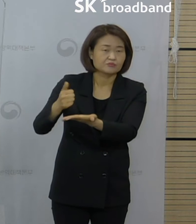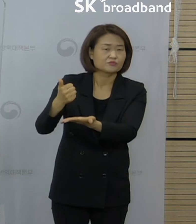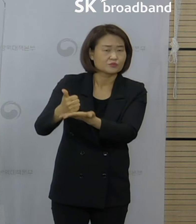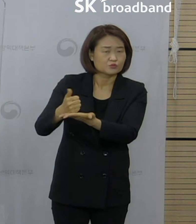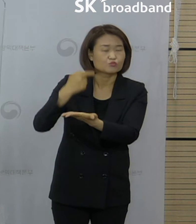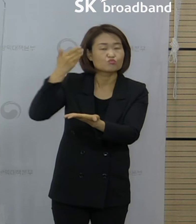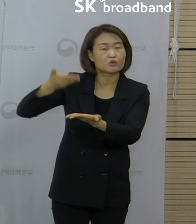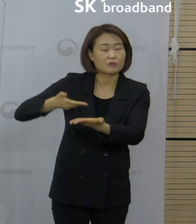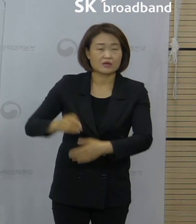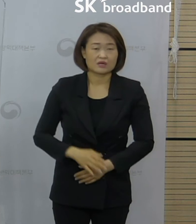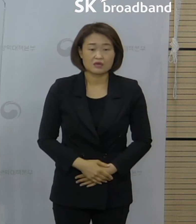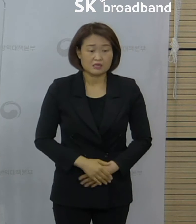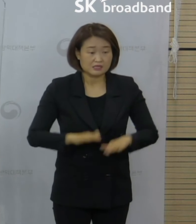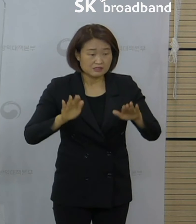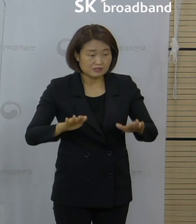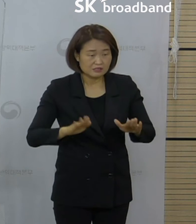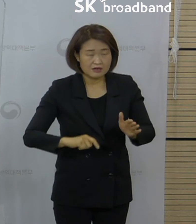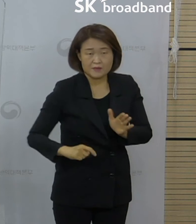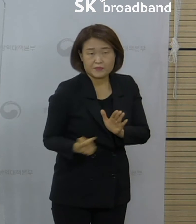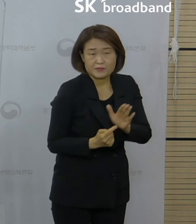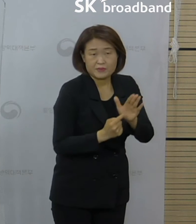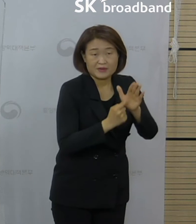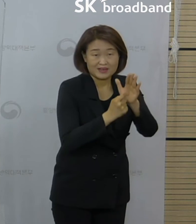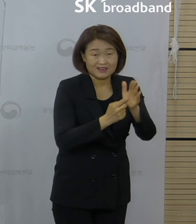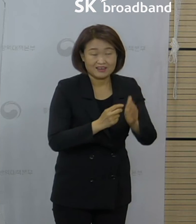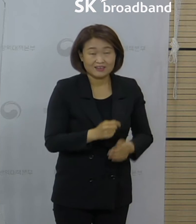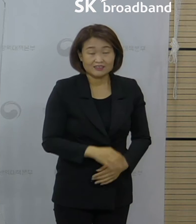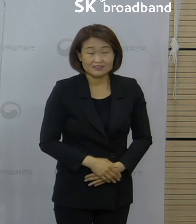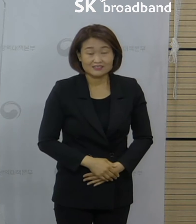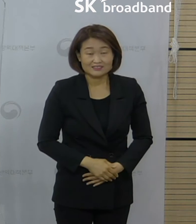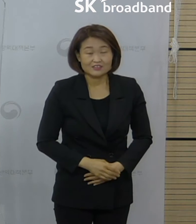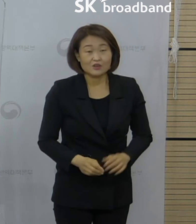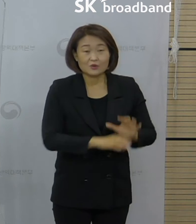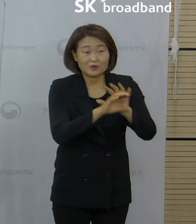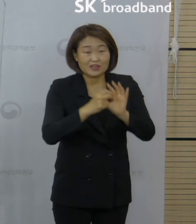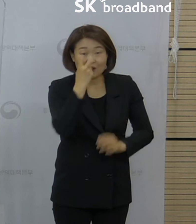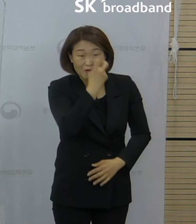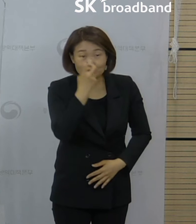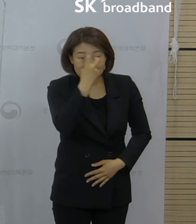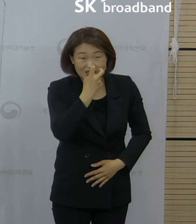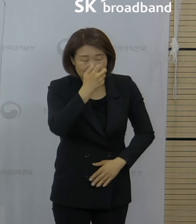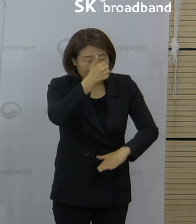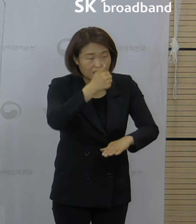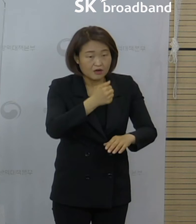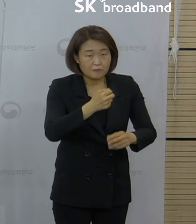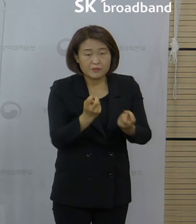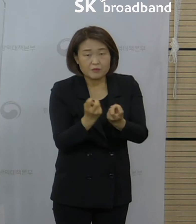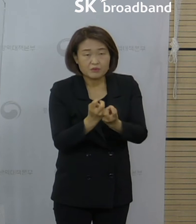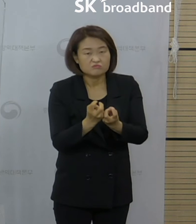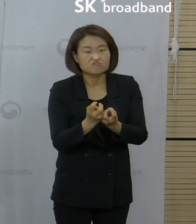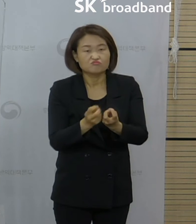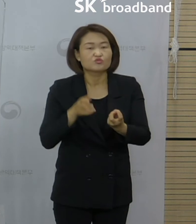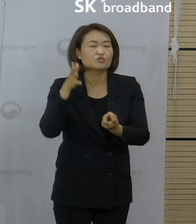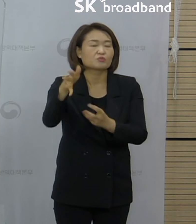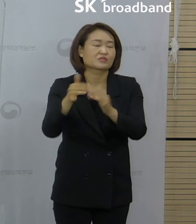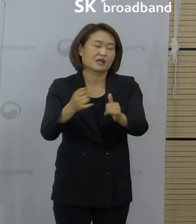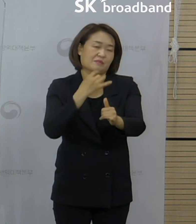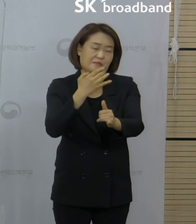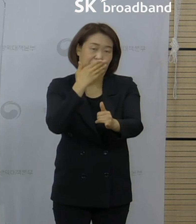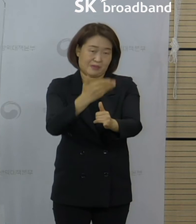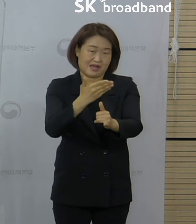신속 항원 키트는 이미 당국에서 의료진이 아니면 검체 채취가 어렵다고 밝혔고, 우리나라 유병률을 고려했을